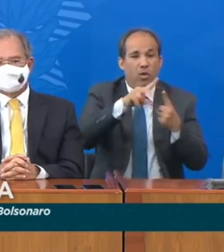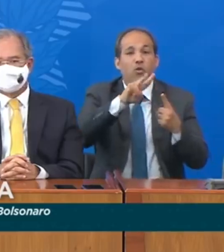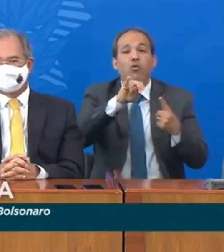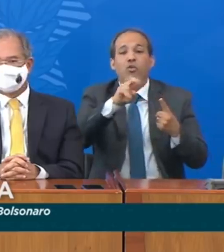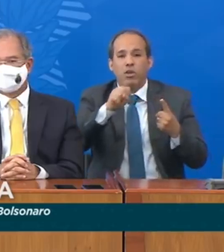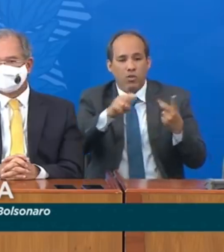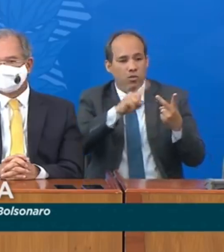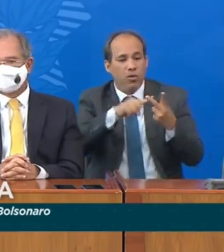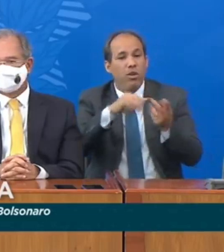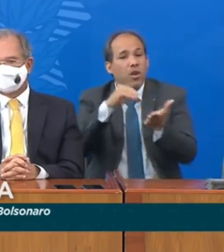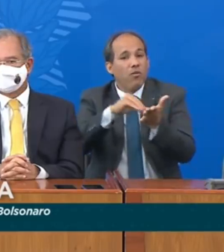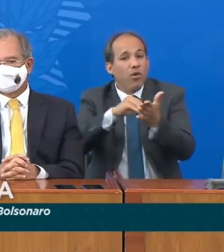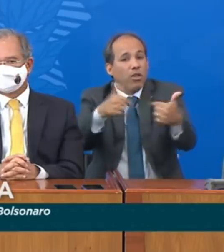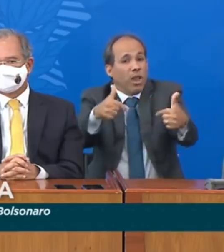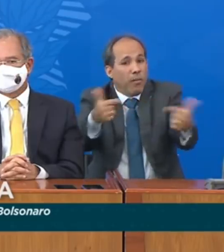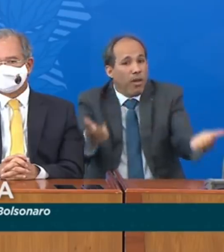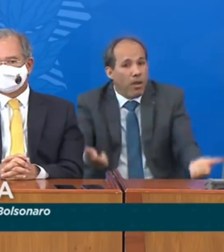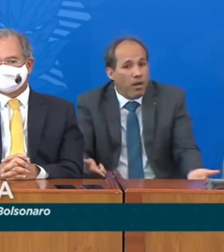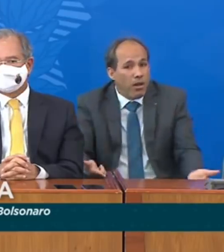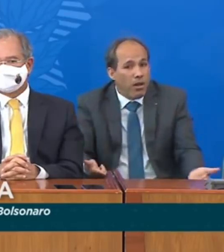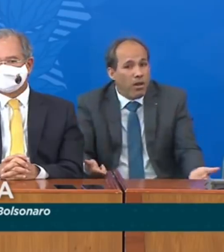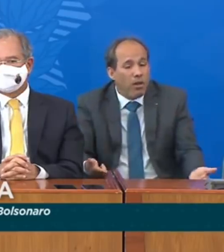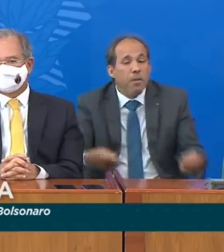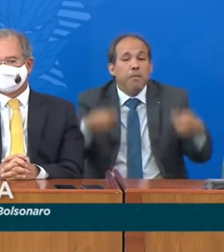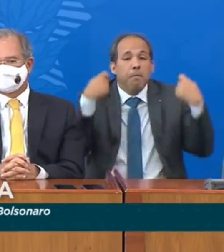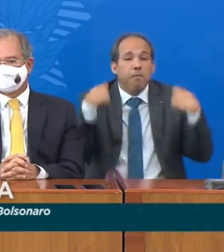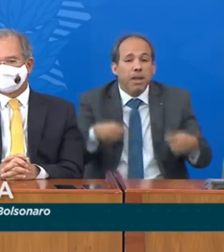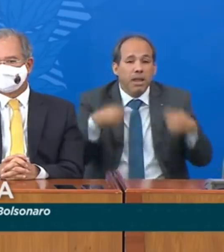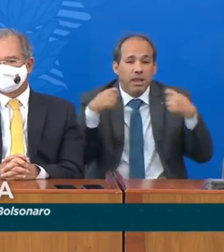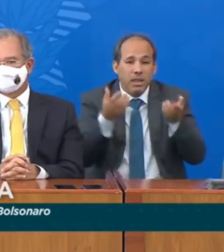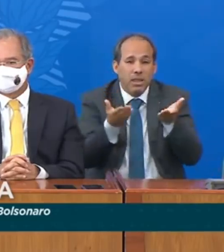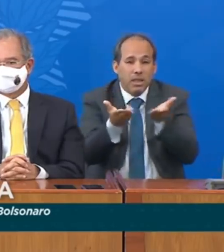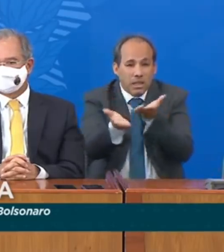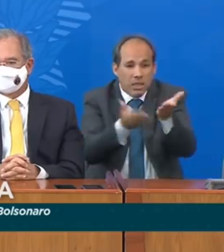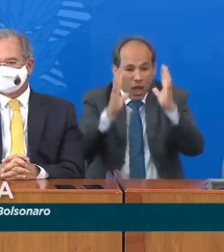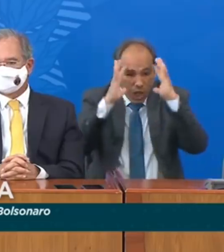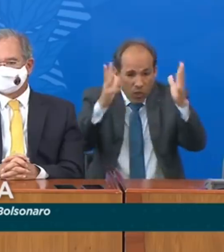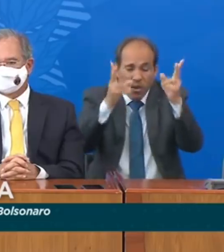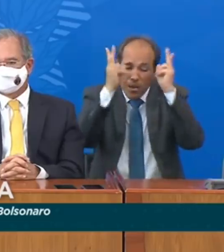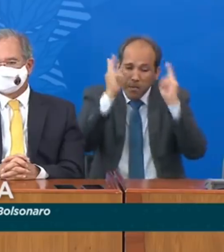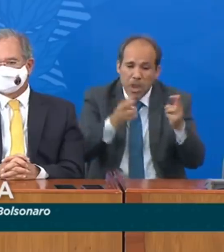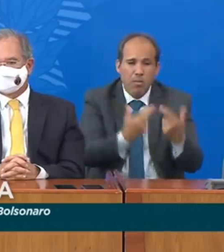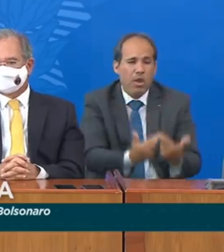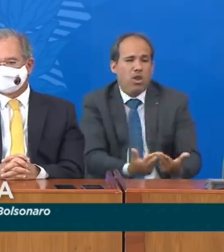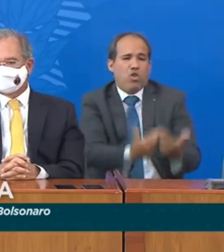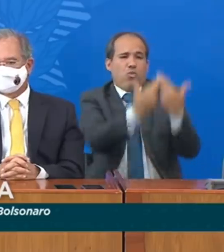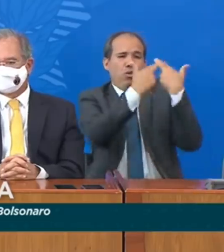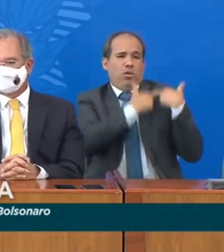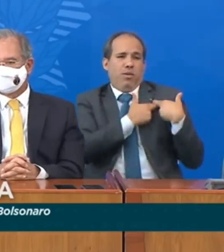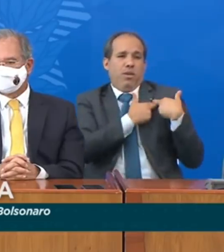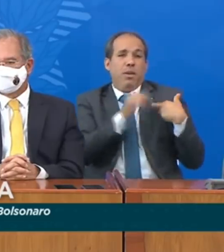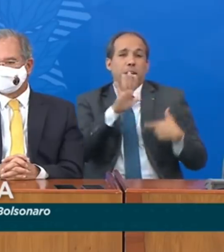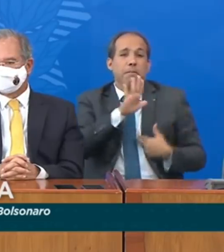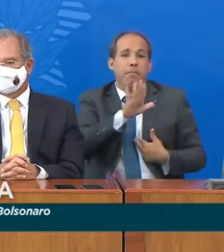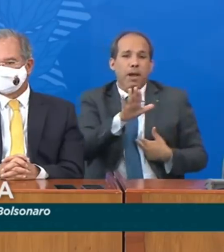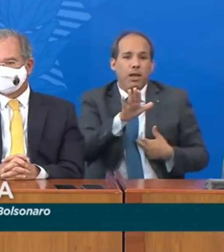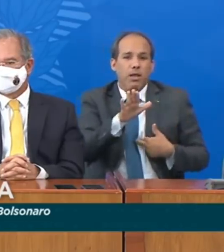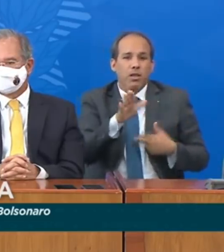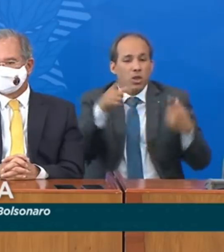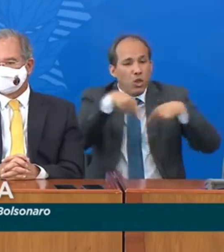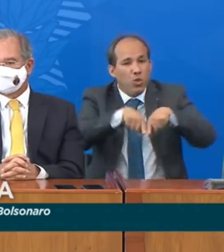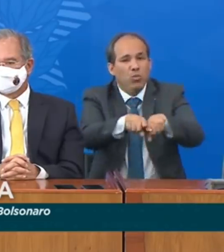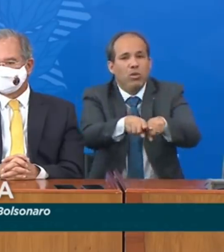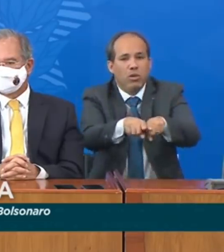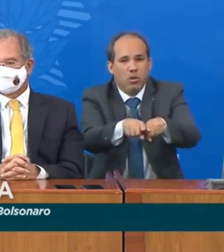vírus e o desemprego, e deveriam ser tratados com a mesma responsabilidade, mas de forma